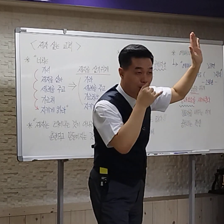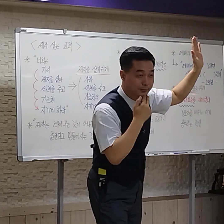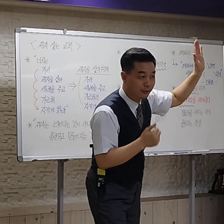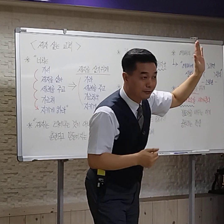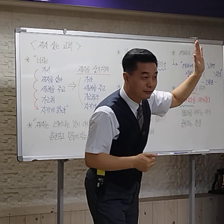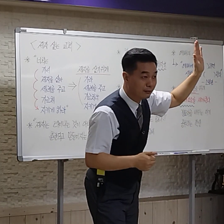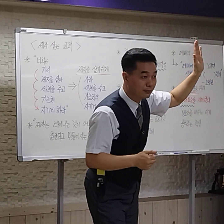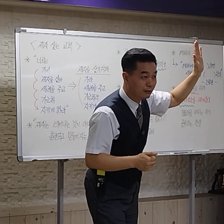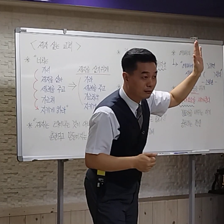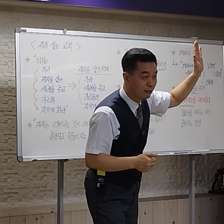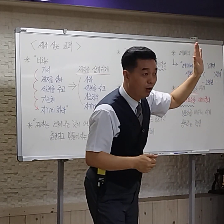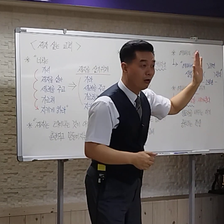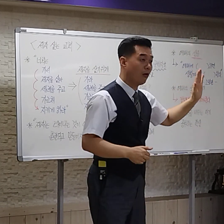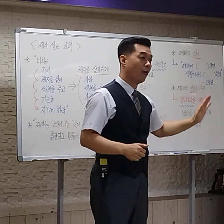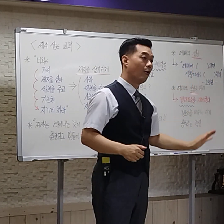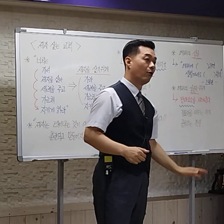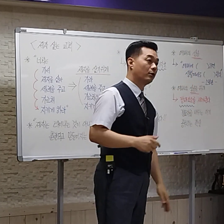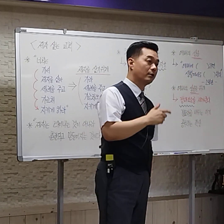없어요? 헉? 어떡하지?